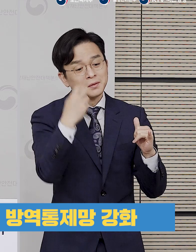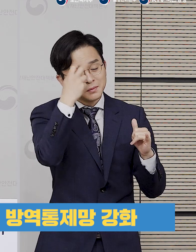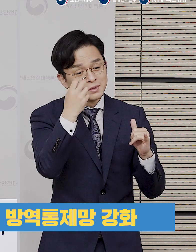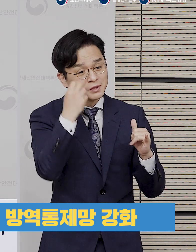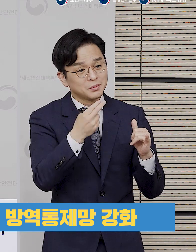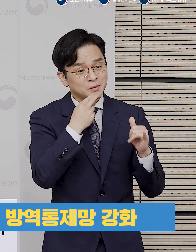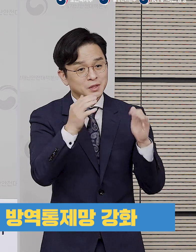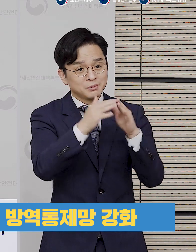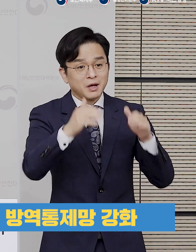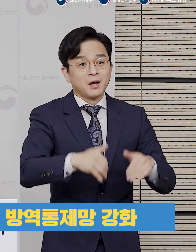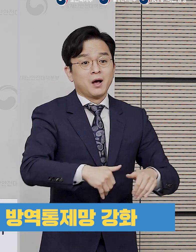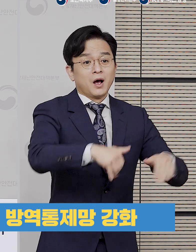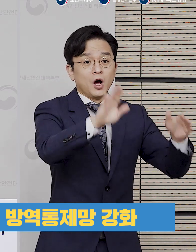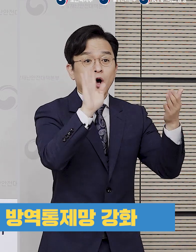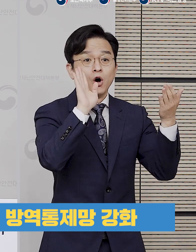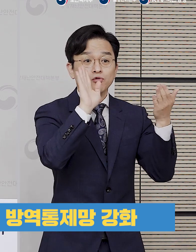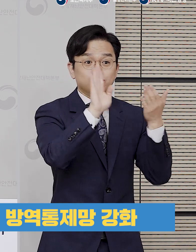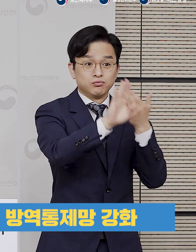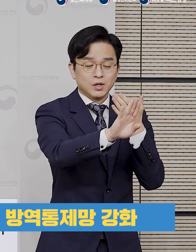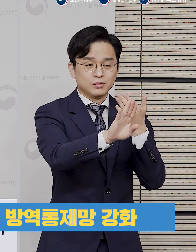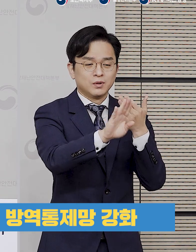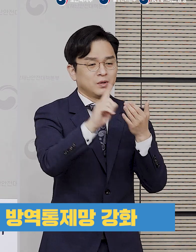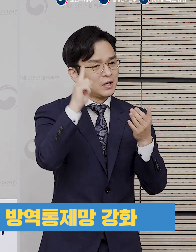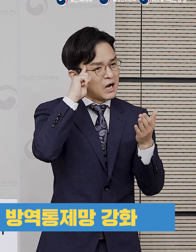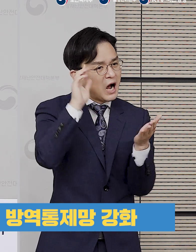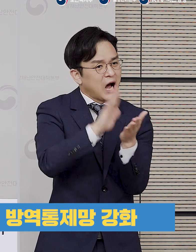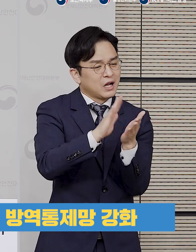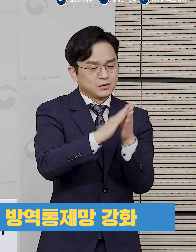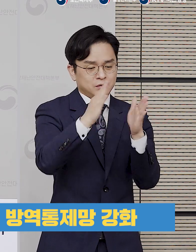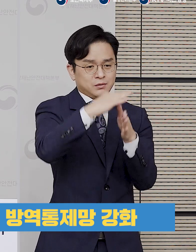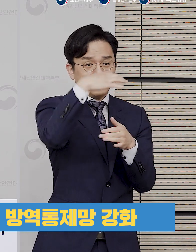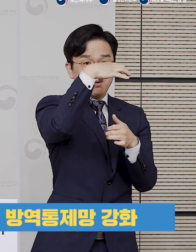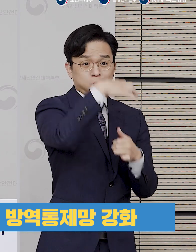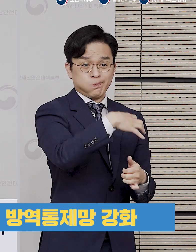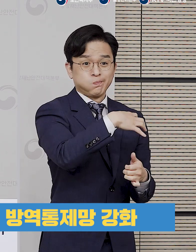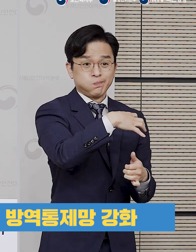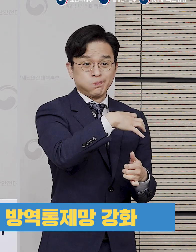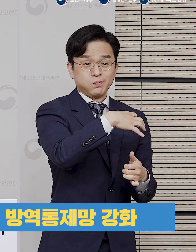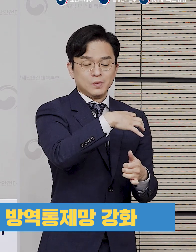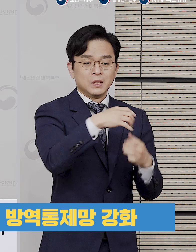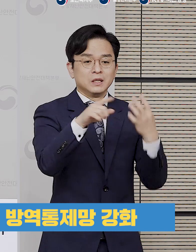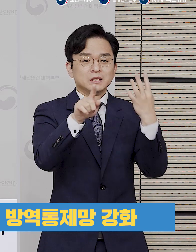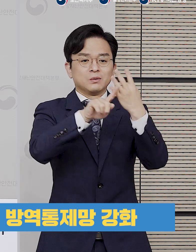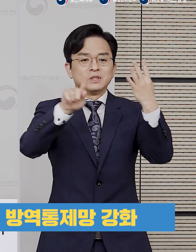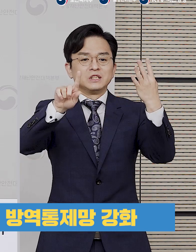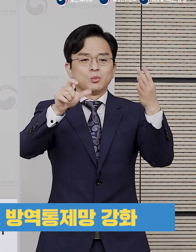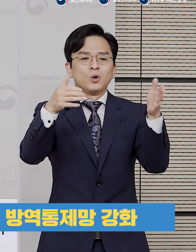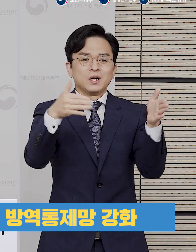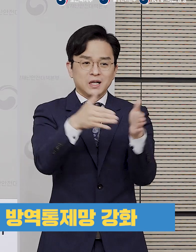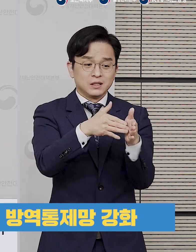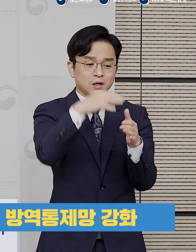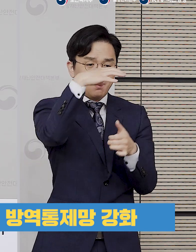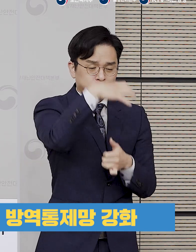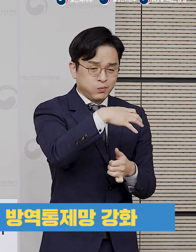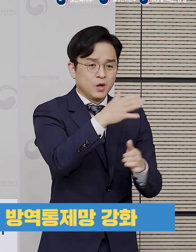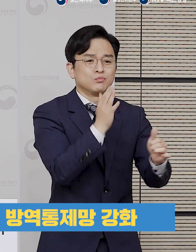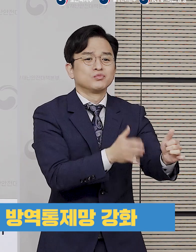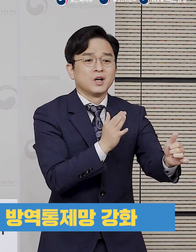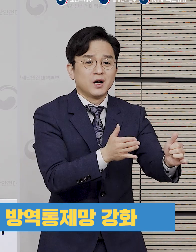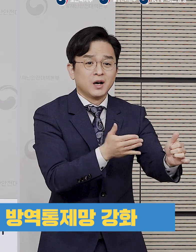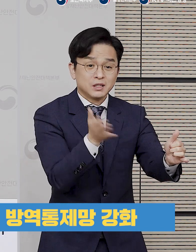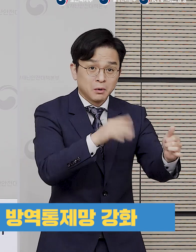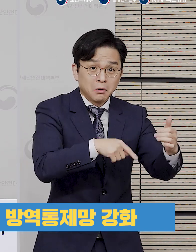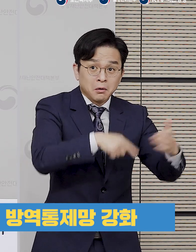능동감시만 받고 있는 입국자들은 잠복기가 끝나는 4월 15일 정도까지 감염 전파의